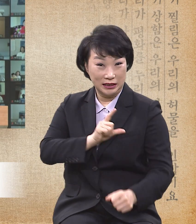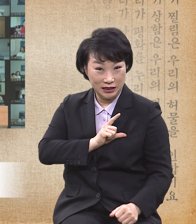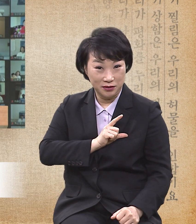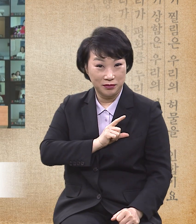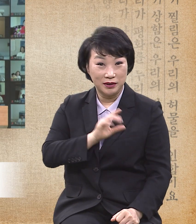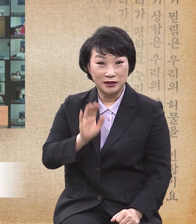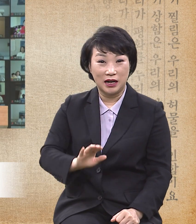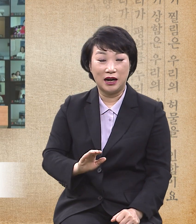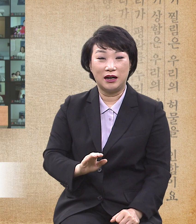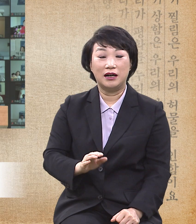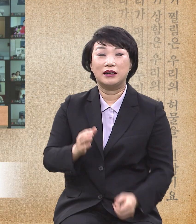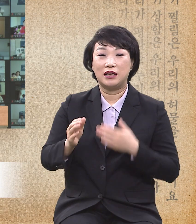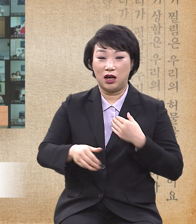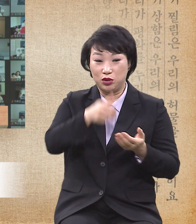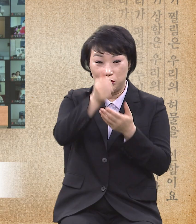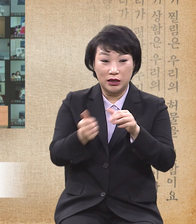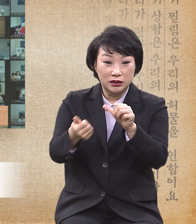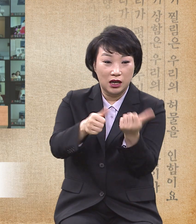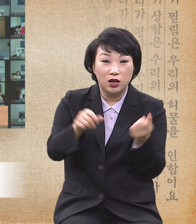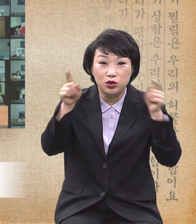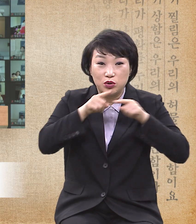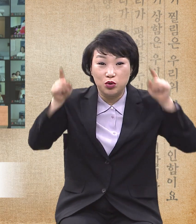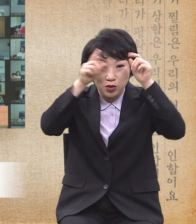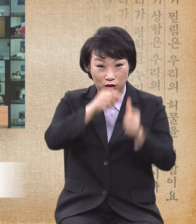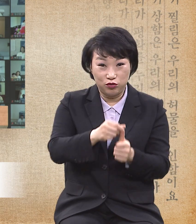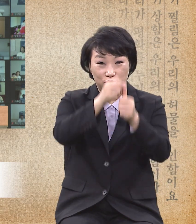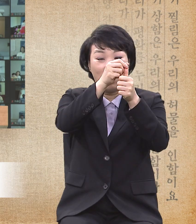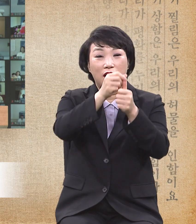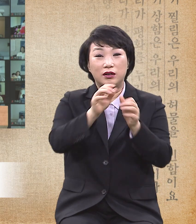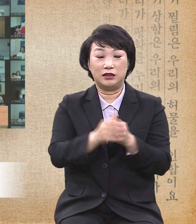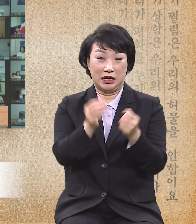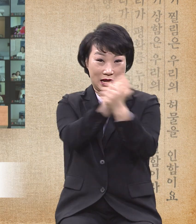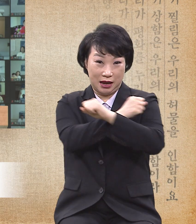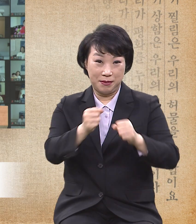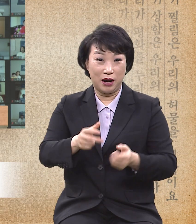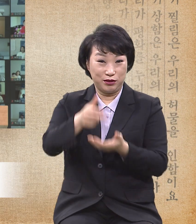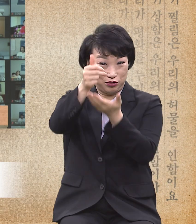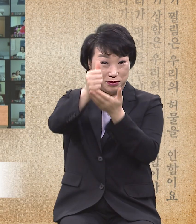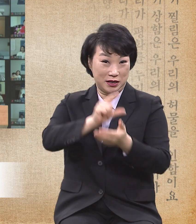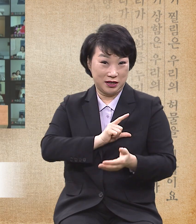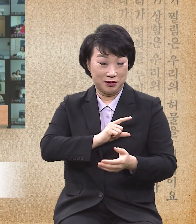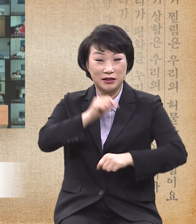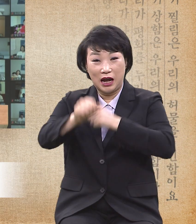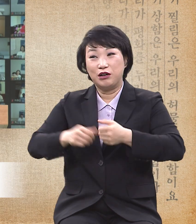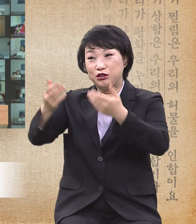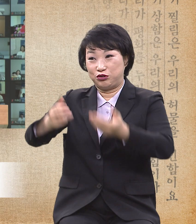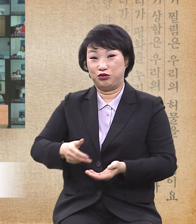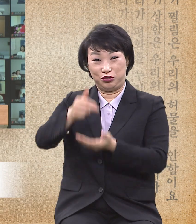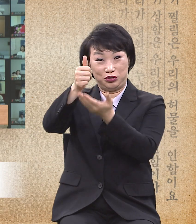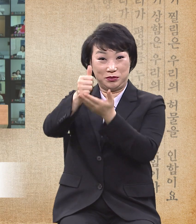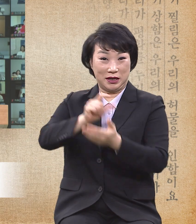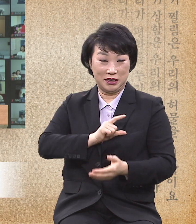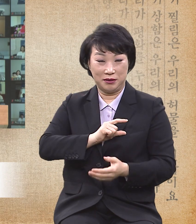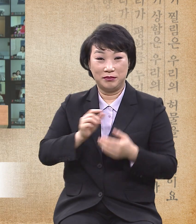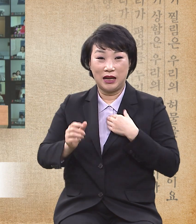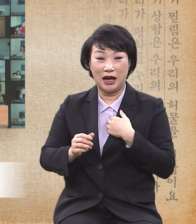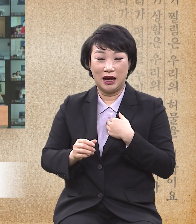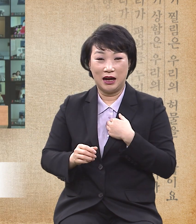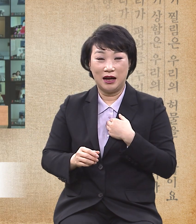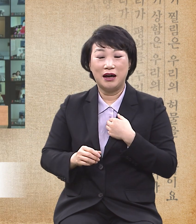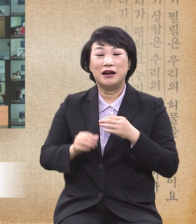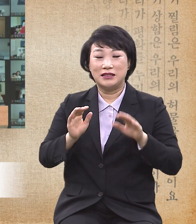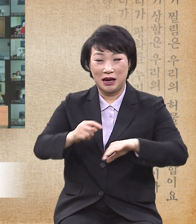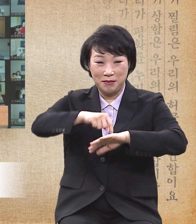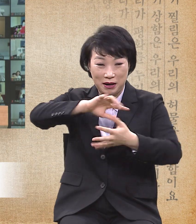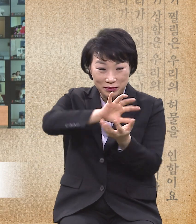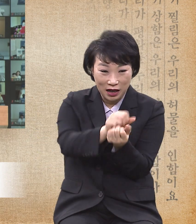이름이요 나를 죄와 사망과 지옥에서 해방시킨 분이요 자유를 주신 분이요 나에게